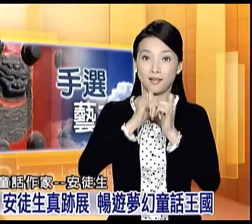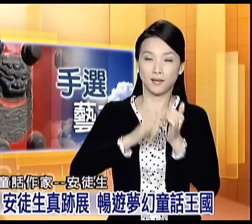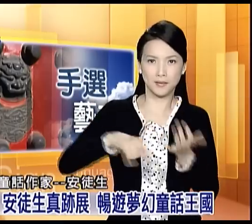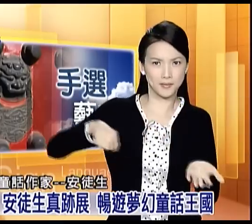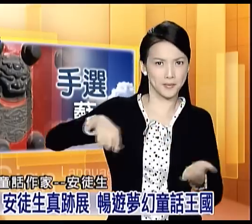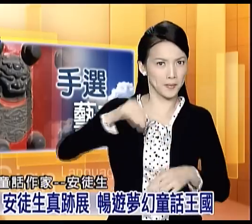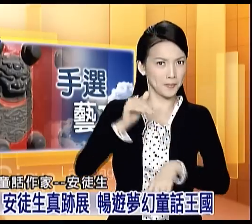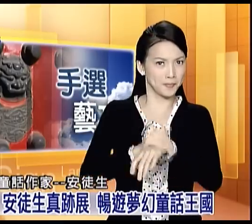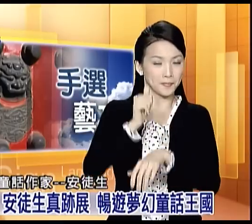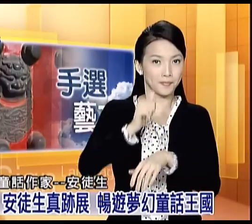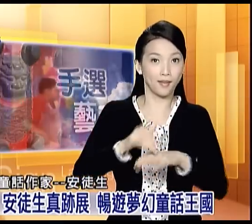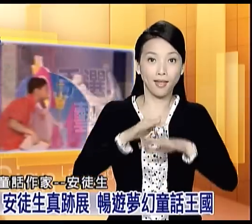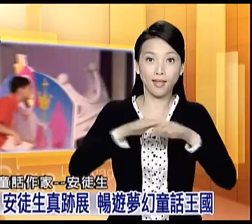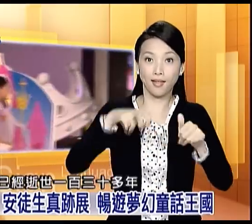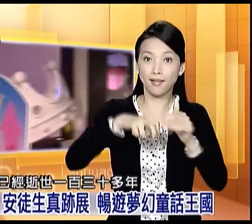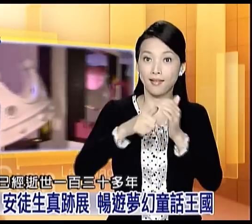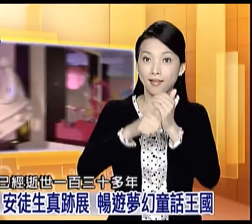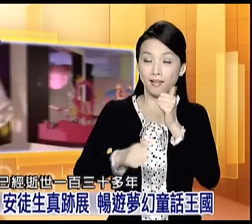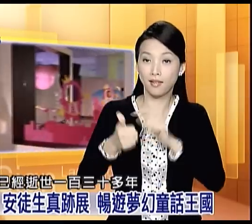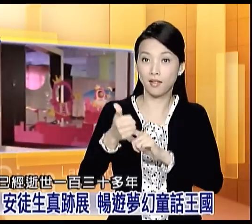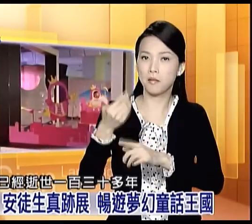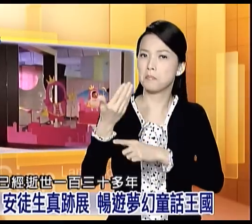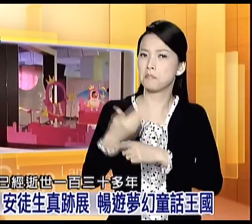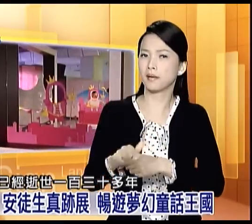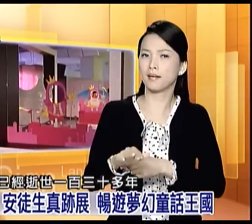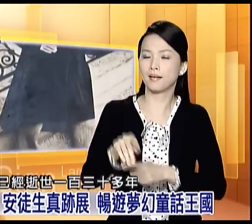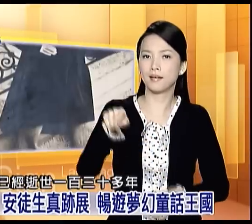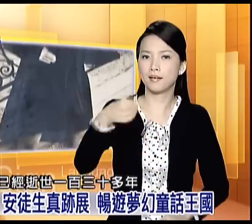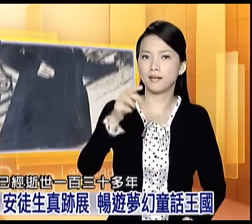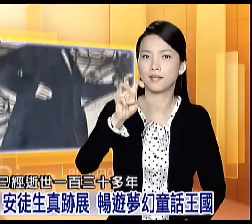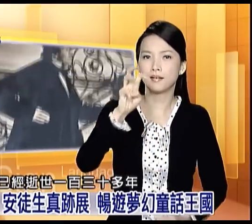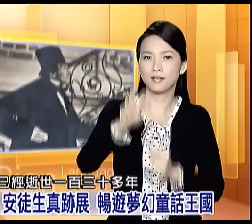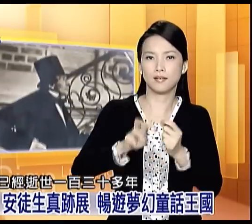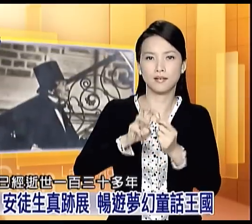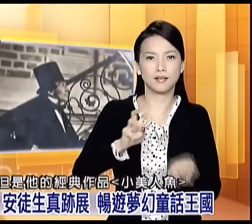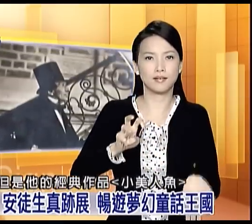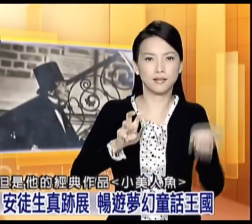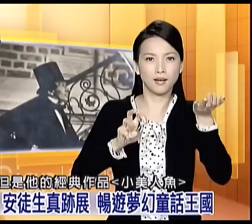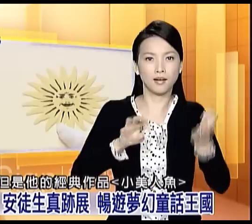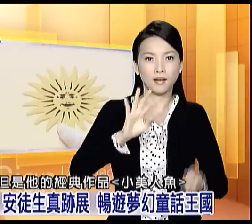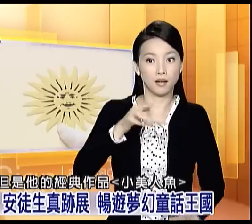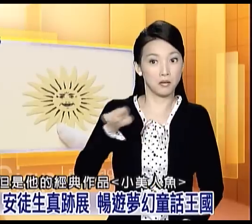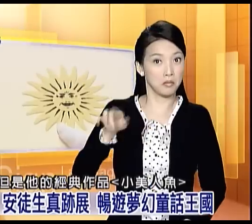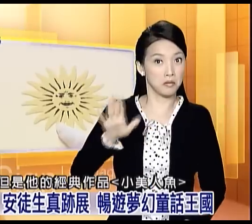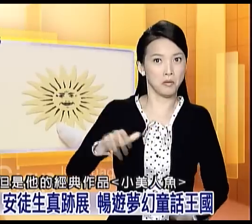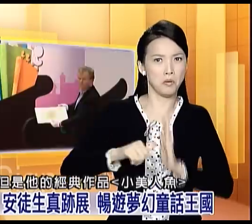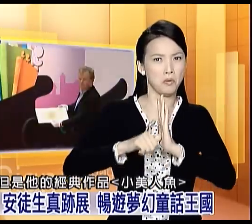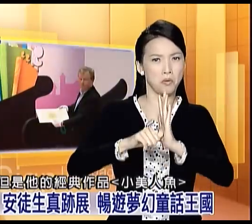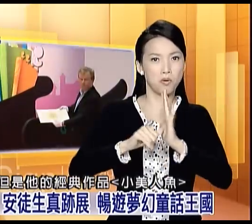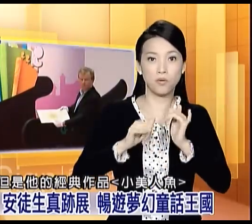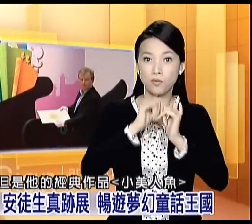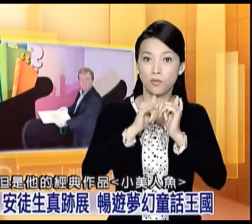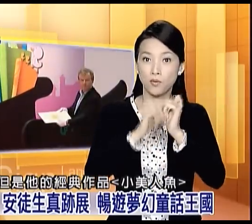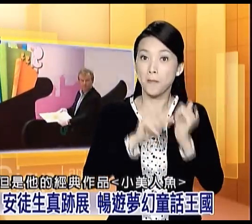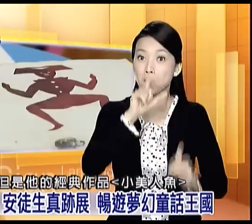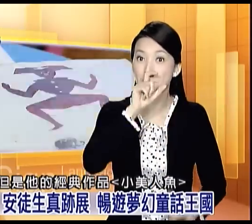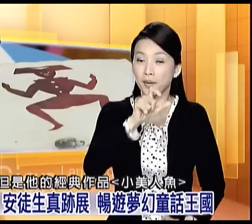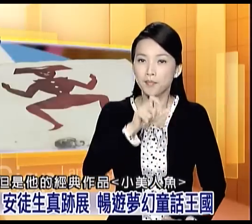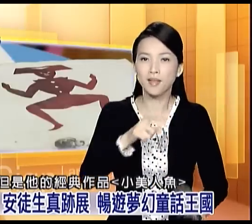家安徒生已经逝世130多年，但是他的经典作品《小美人鱼》、《